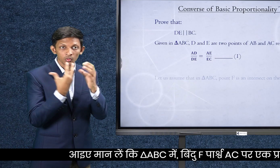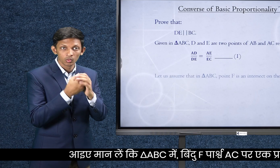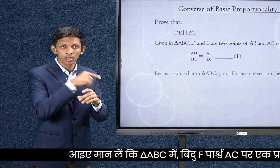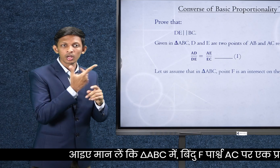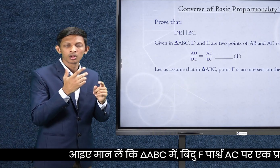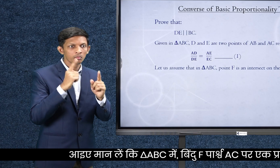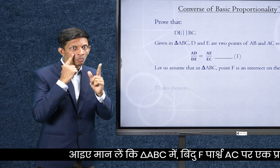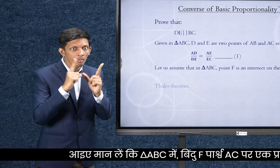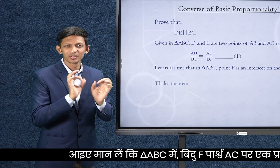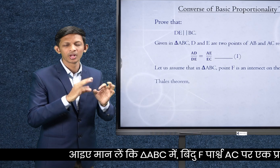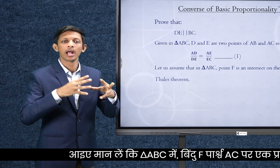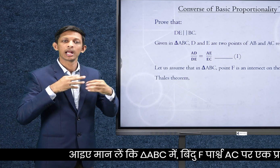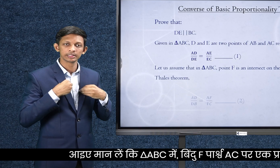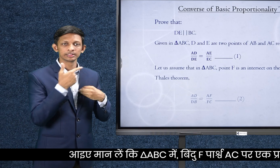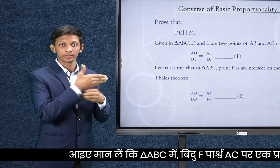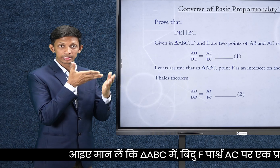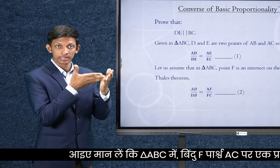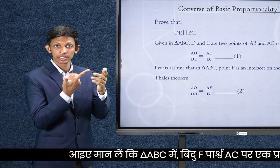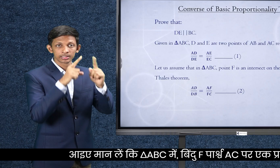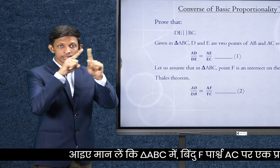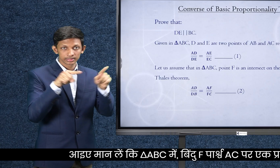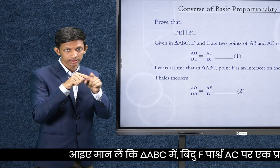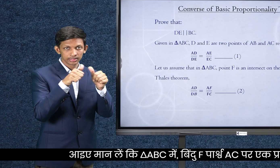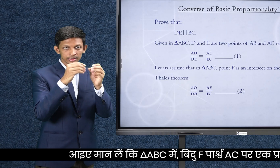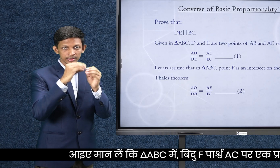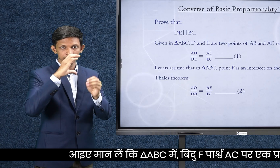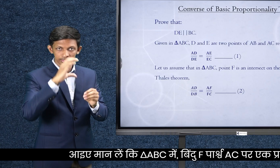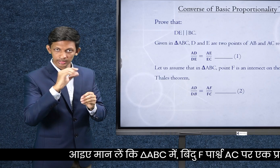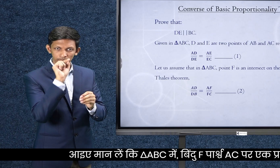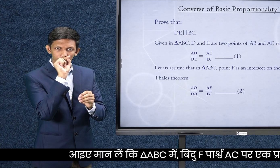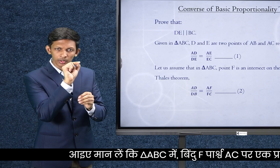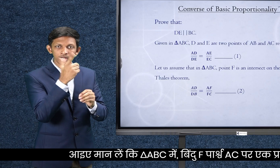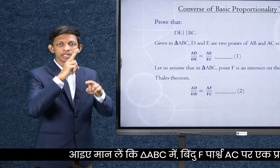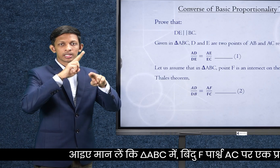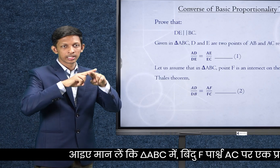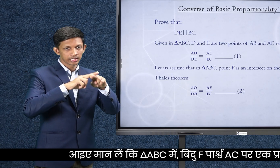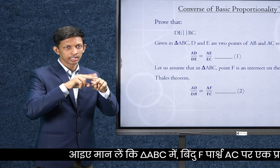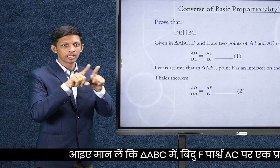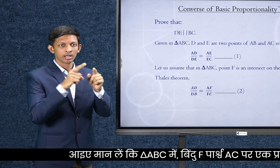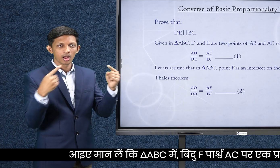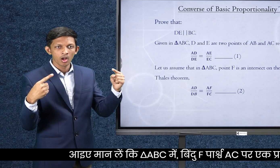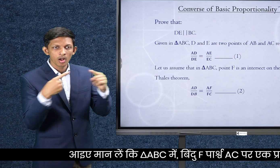आइए मान लें कि त्रिभुज ABC में बिंदु F पार्श्व AC पर एक प्रतिच्छेद